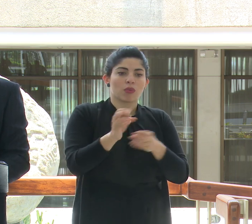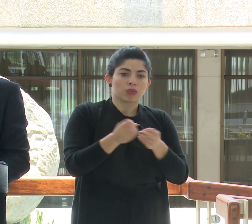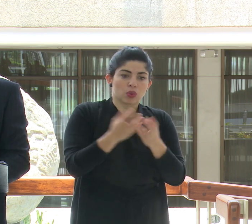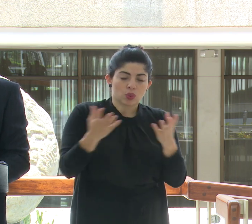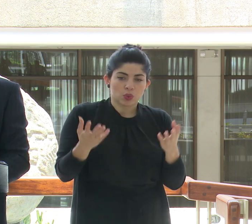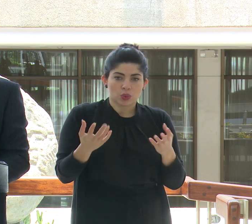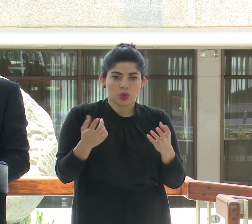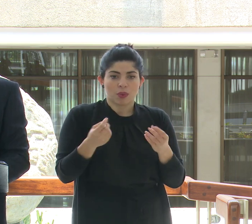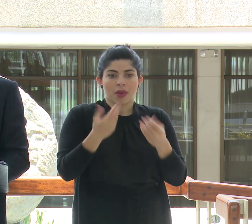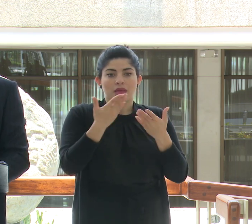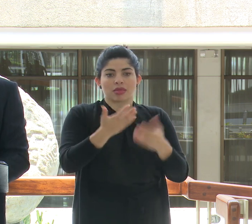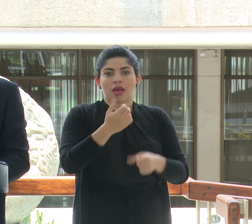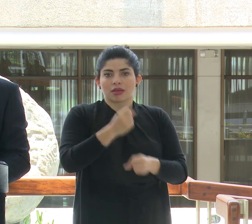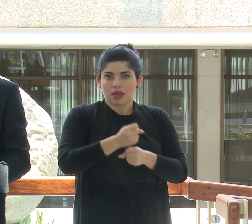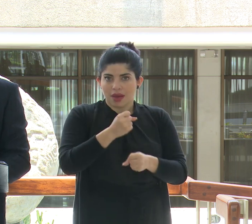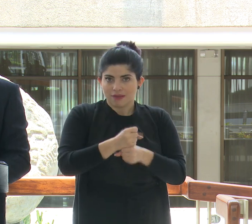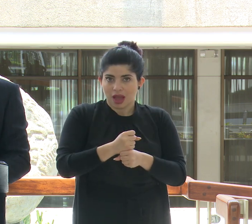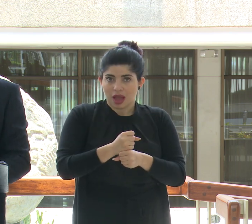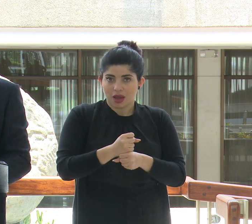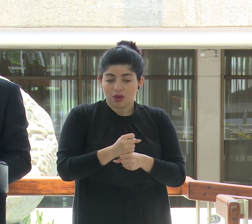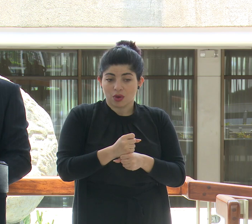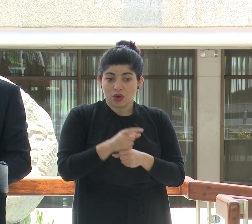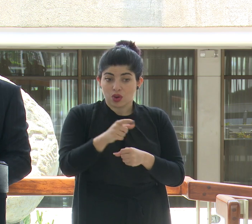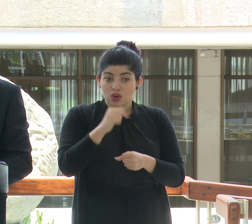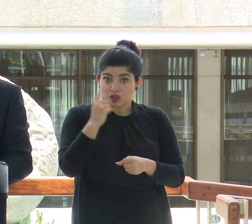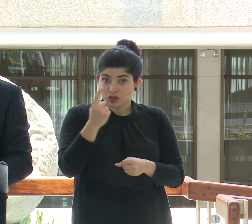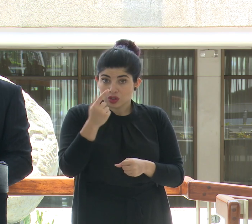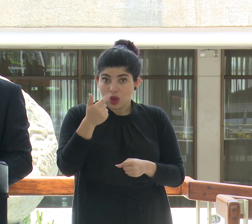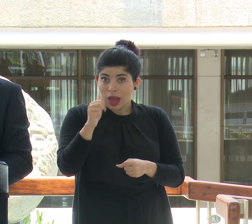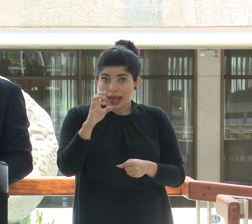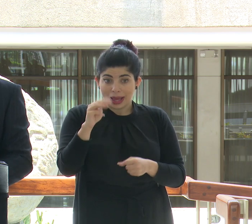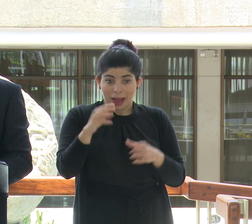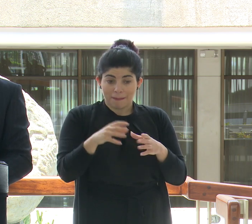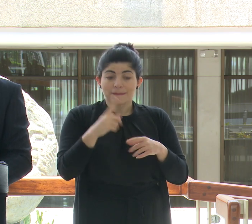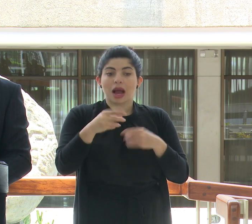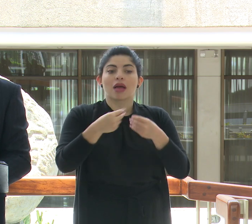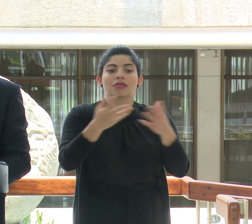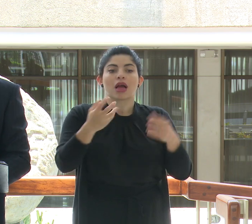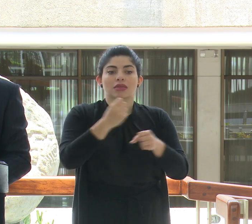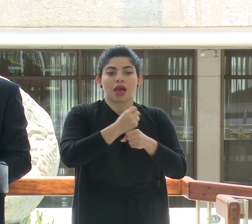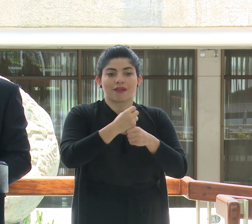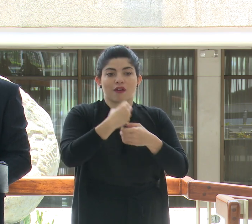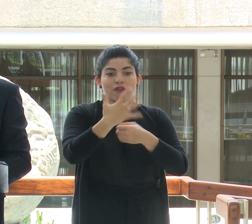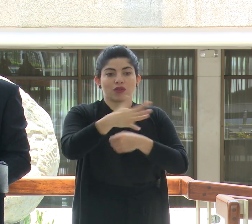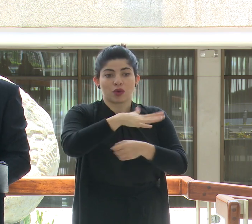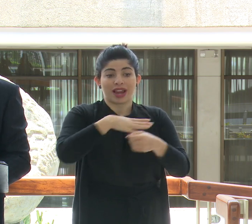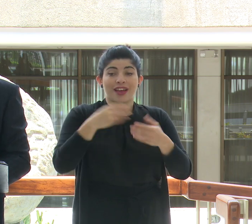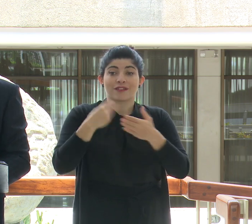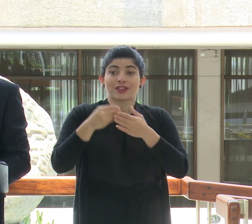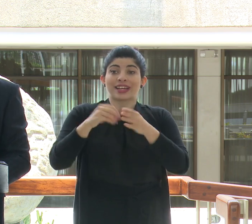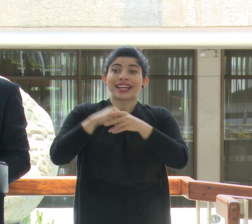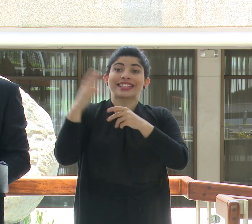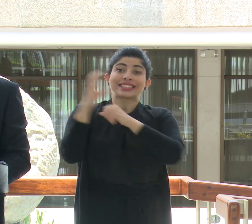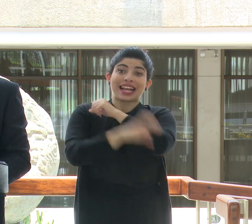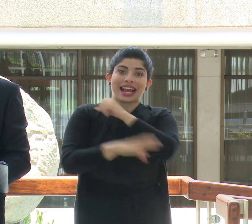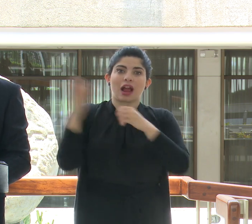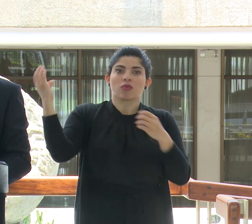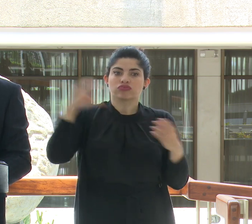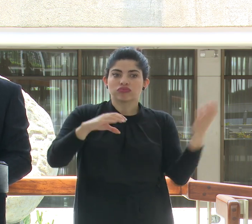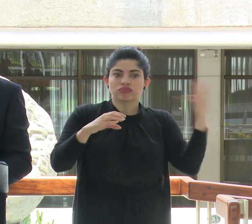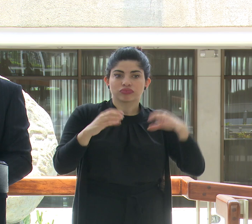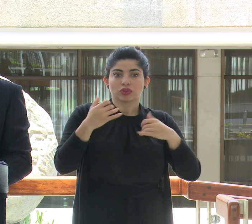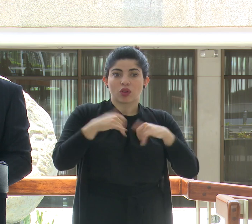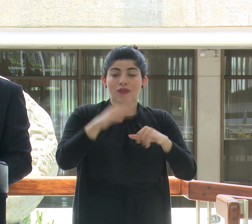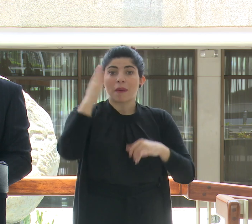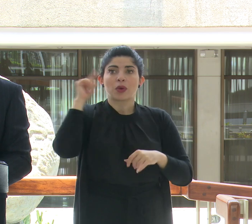generará trabajo y lo generará no solo en el GAM, sino en las distintas regiones. La inversión extranjera sigue viniendo. ¿Por qué? Porque Costa